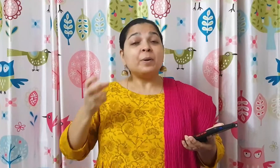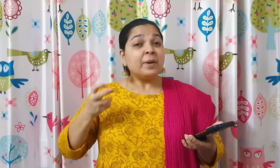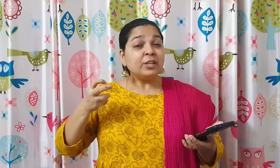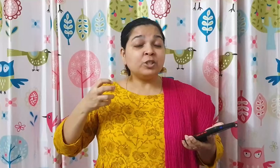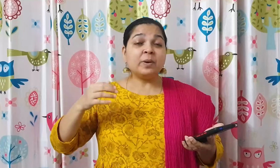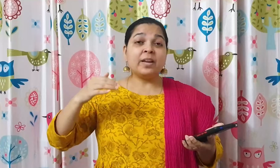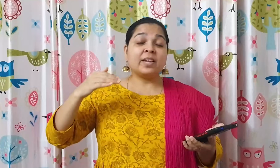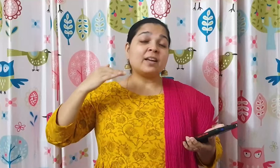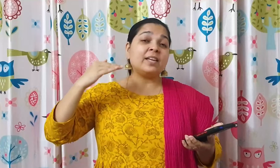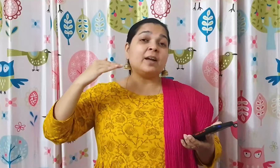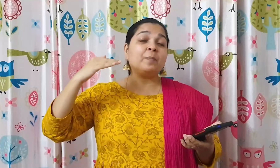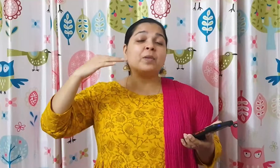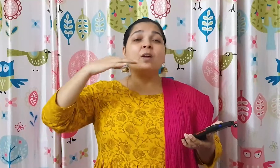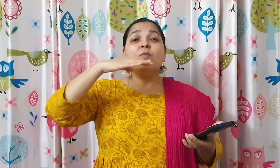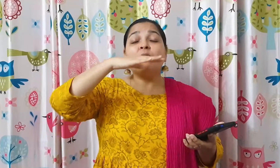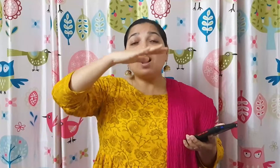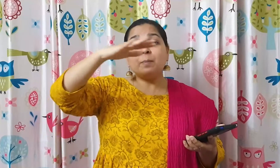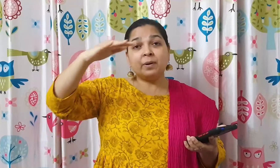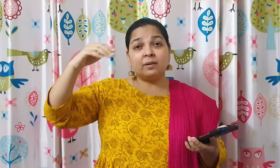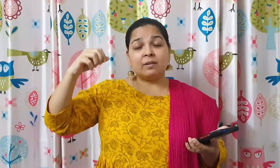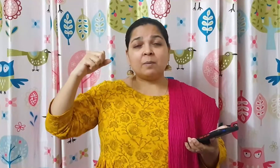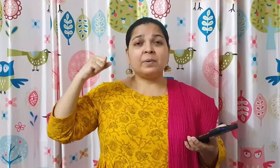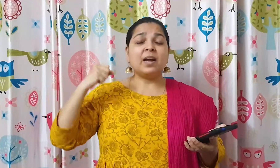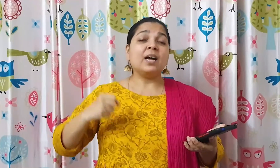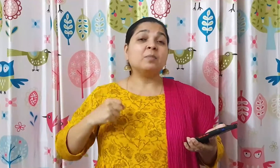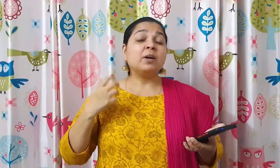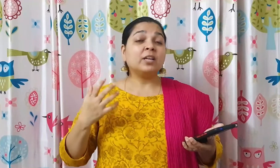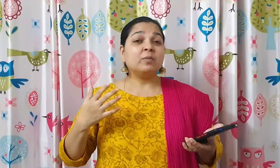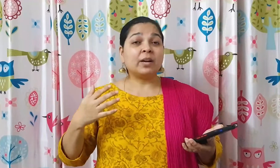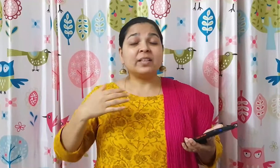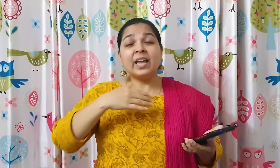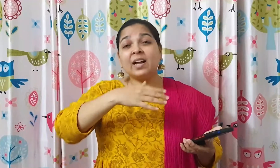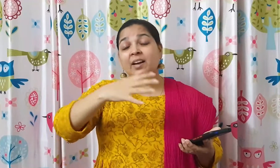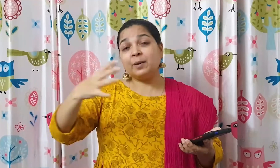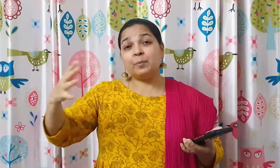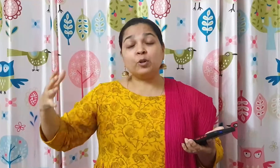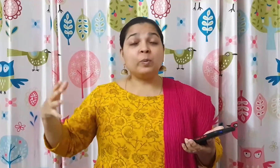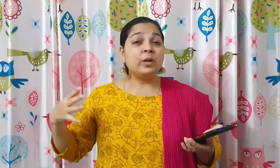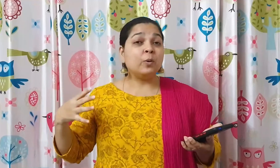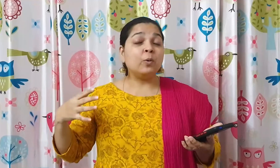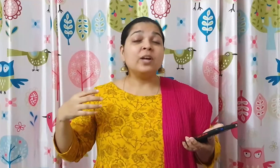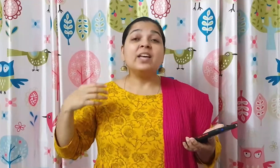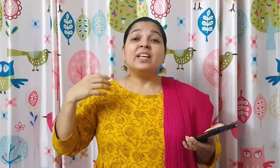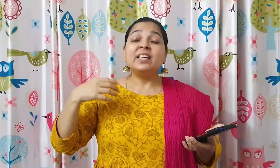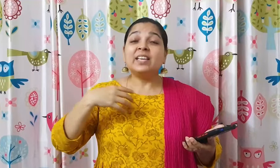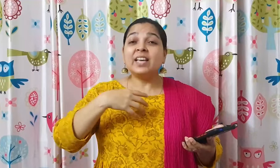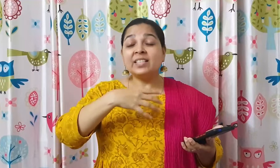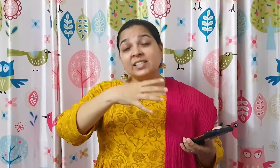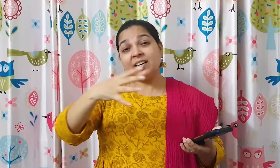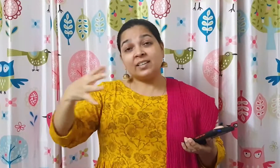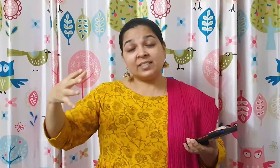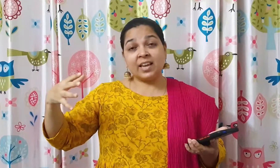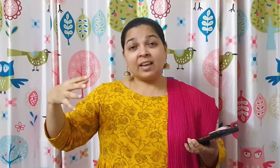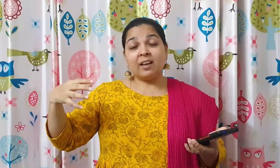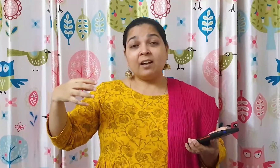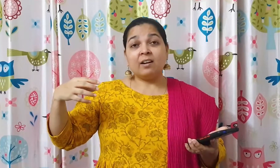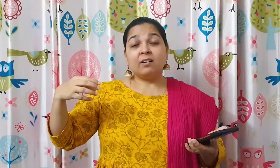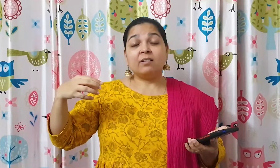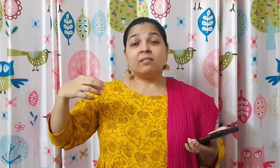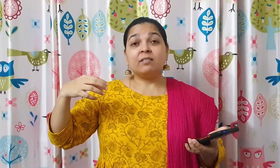বাইবেলত আমি পাওঁ যোহন এক অধ্যায় তিনি পদত লিখা আছে, তেওঁৰ দ্বাৰাই সকলোৱে হ'ল আৰু যি যি